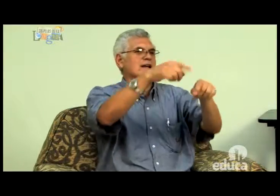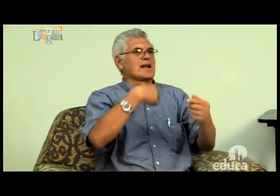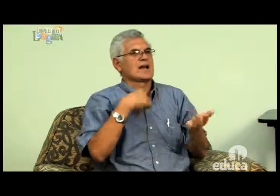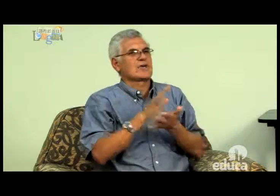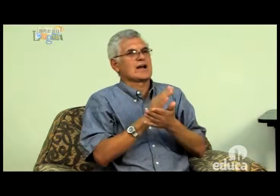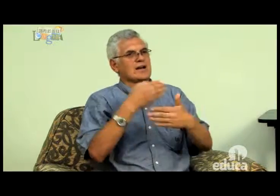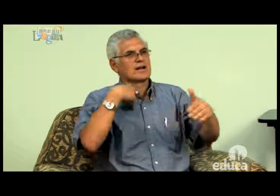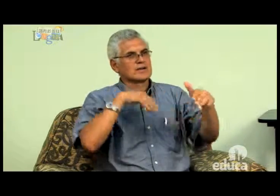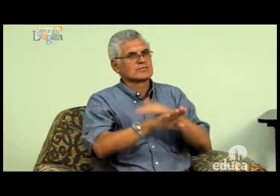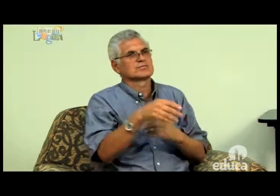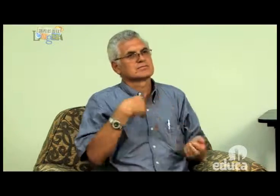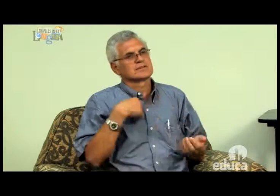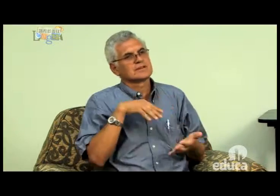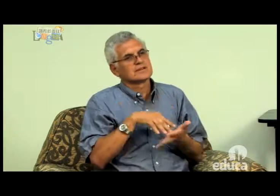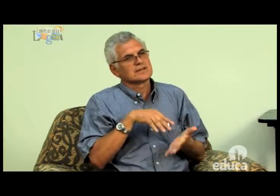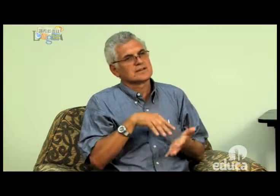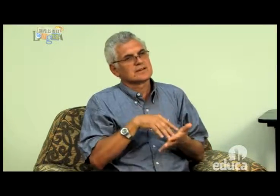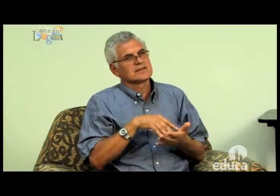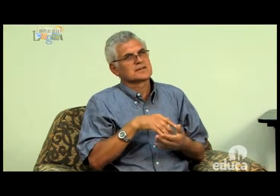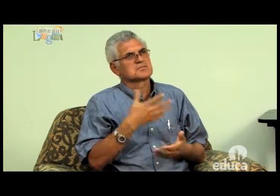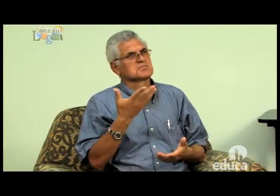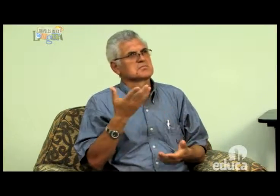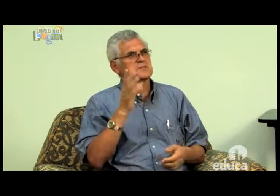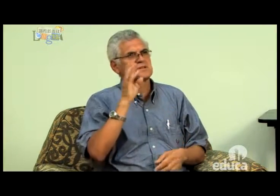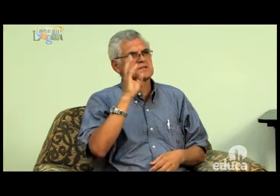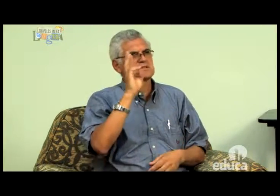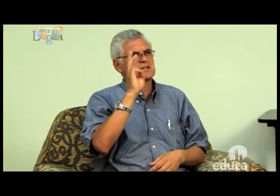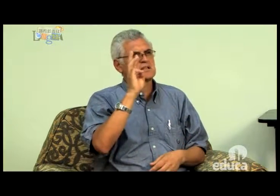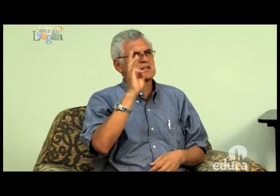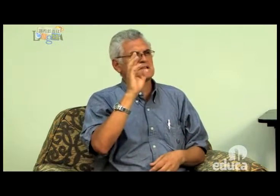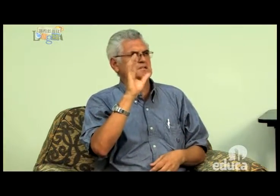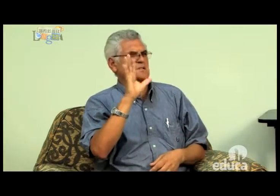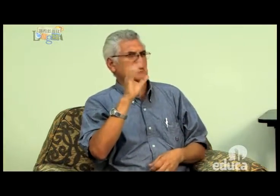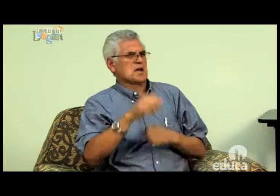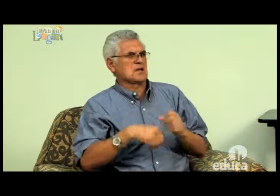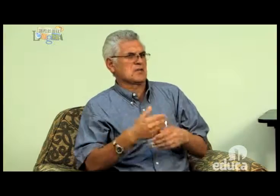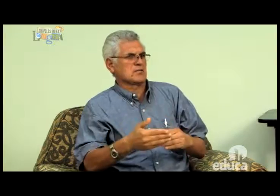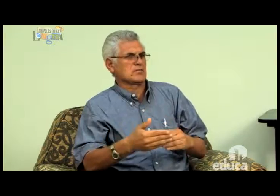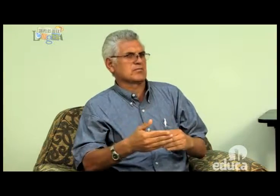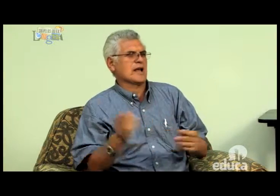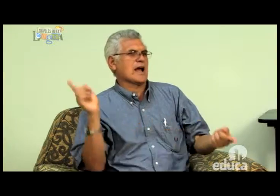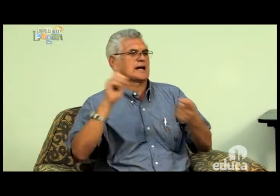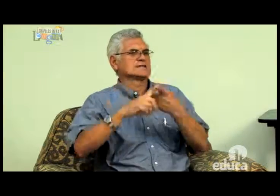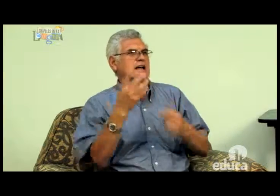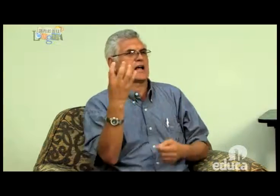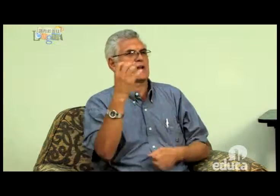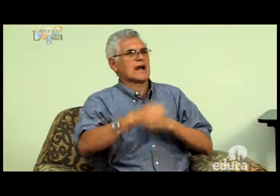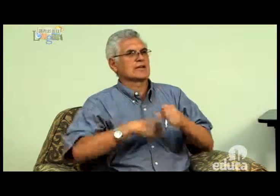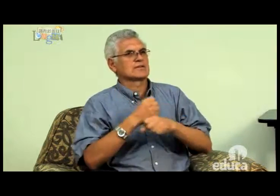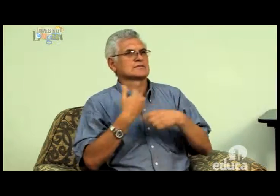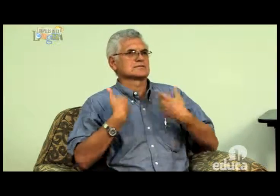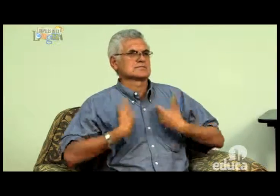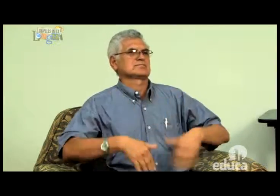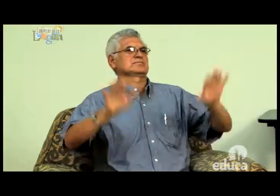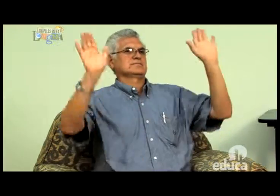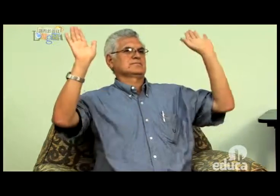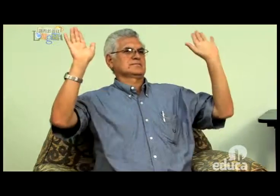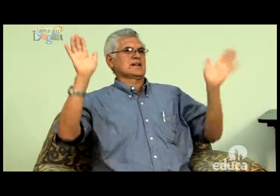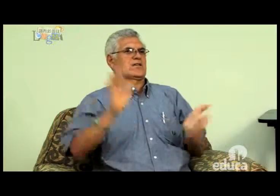Entonces nos mudamos a Quito y allí estudié por 6 o 7 años hasta los 14 en una escuela.